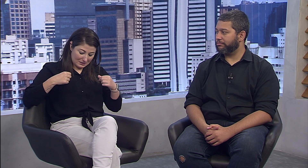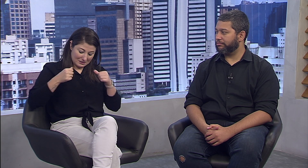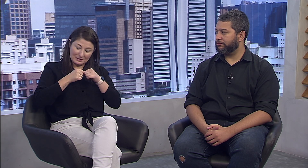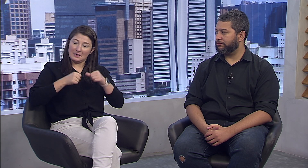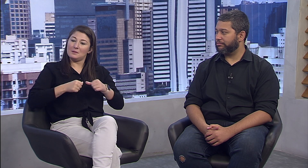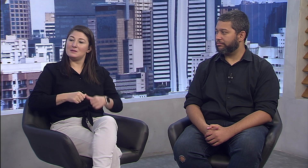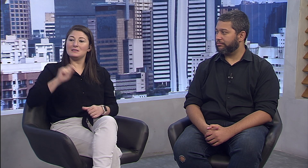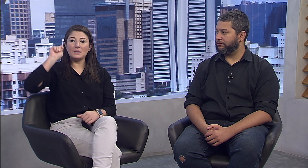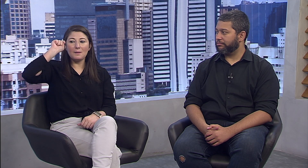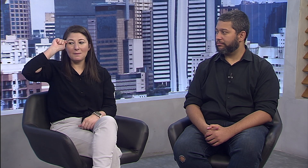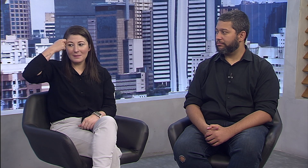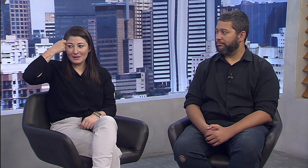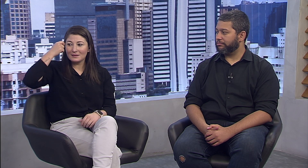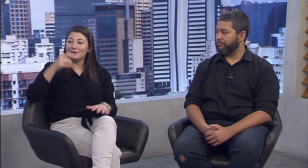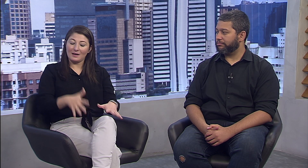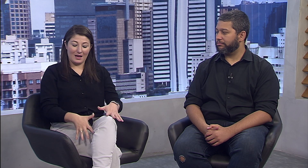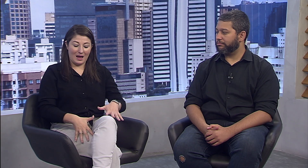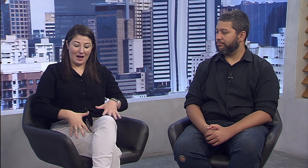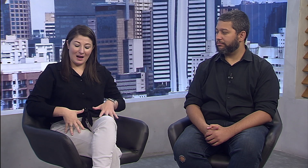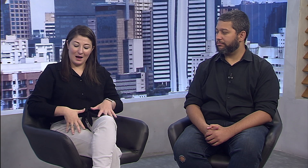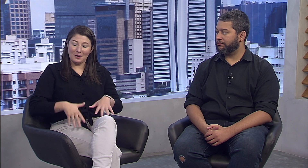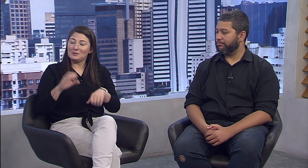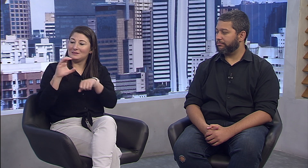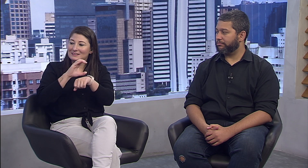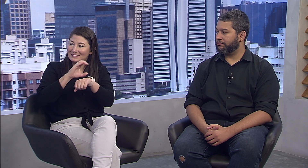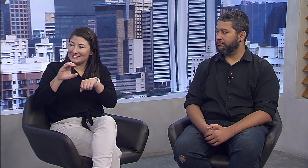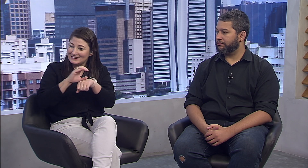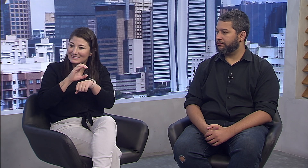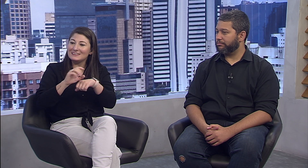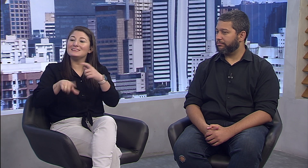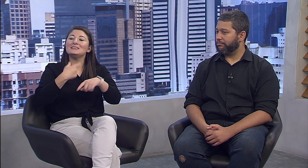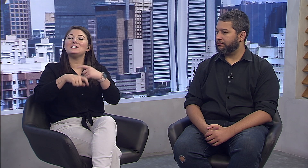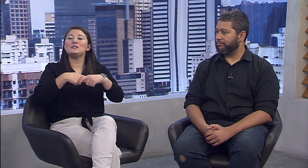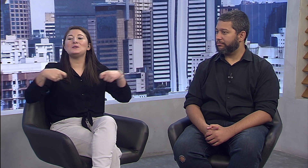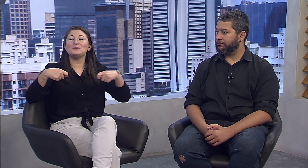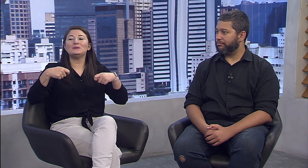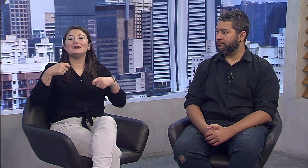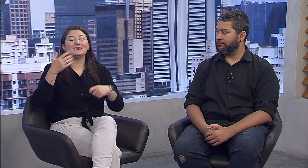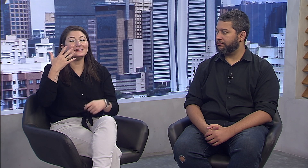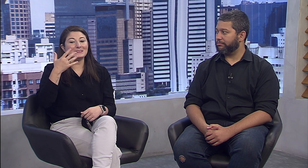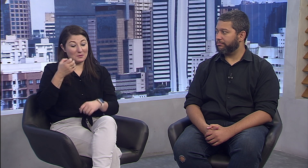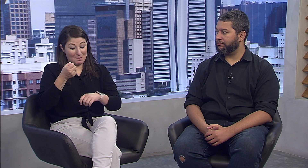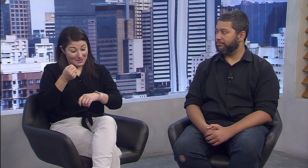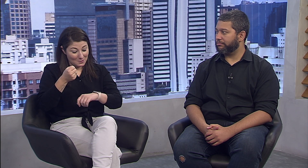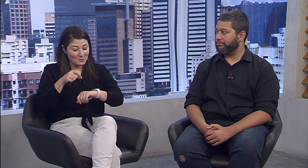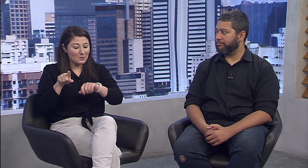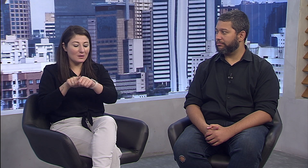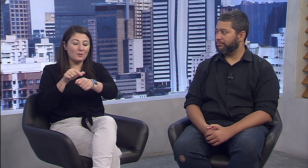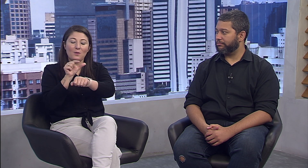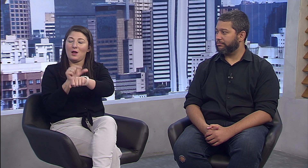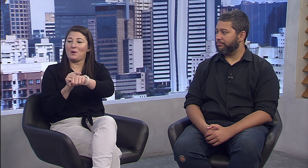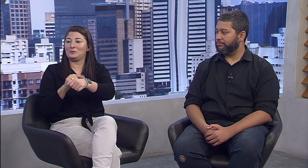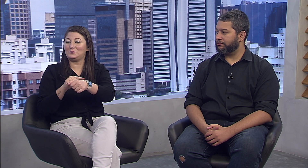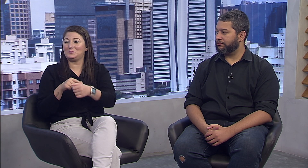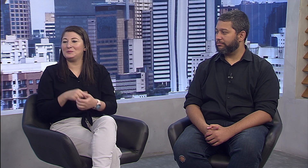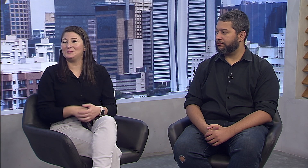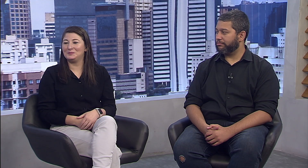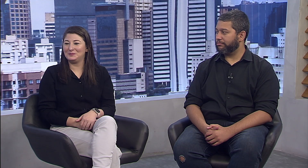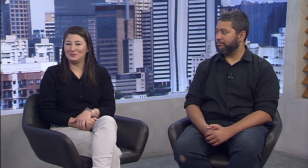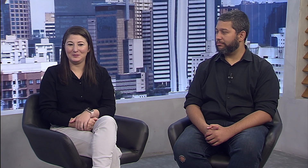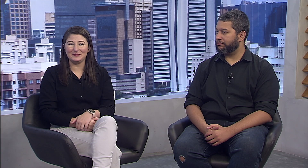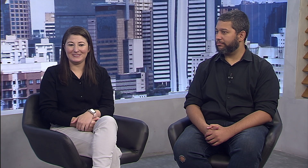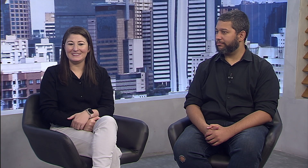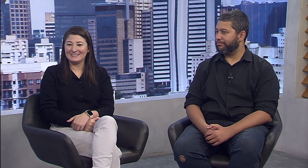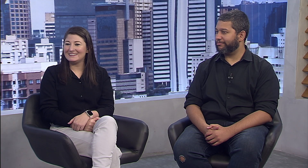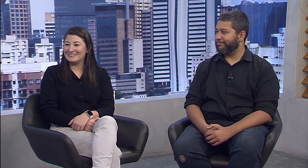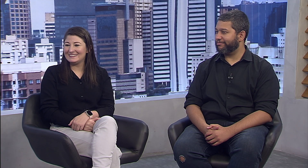Hoje uso uma camisa preta, uma calça cinza e um tênis branco. Estou